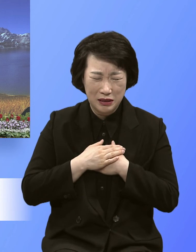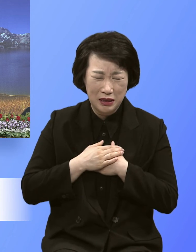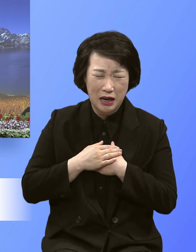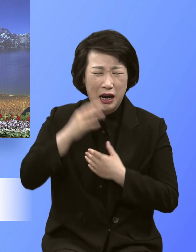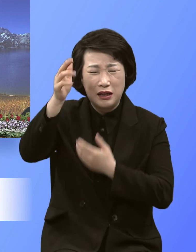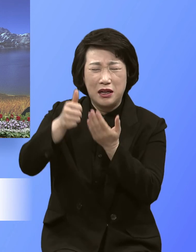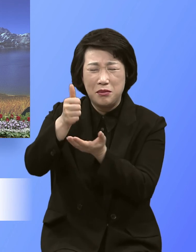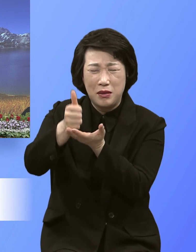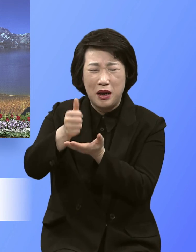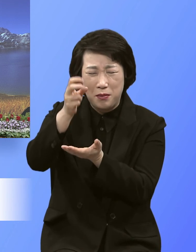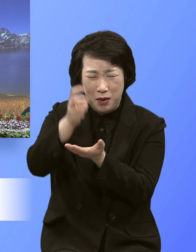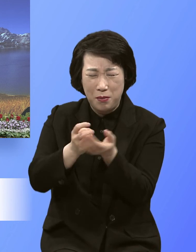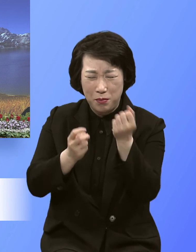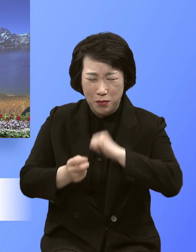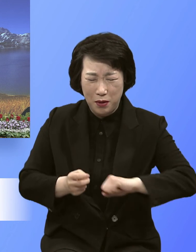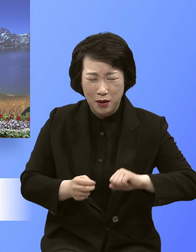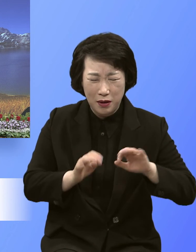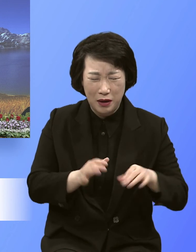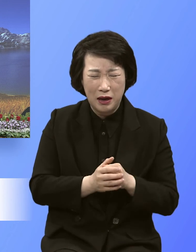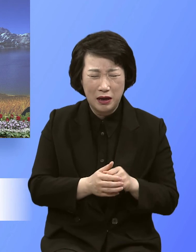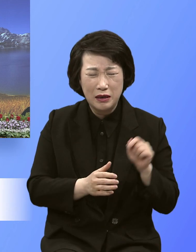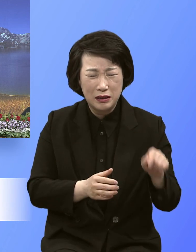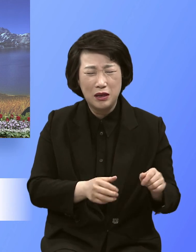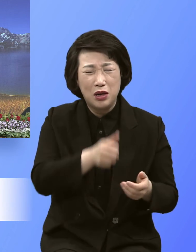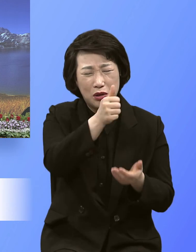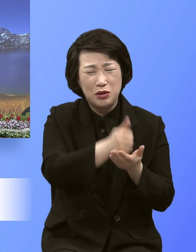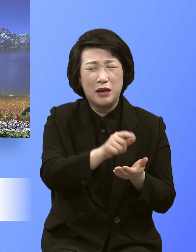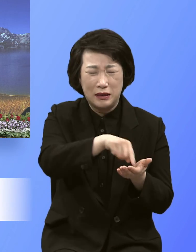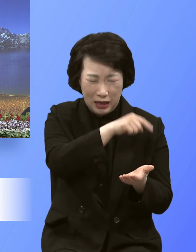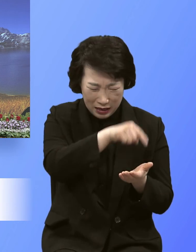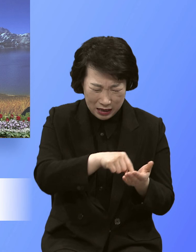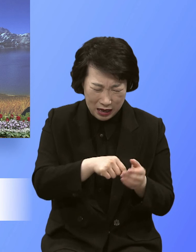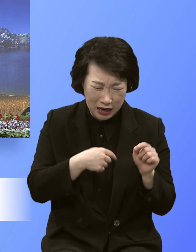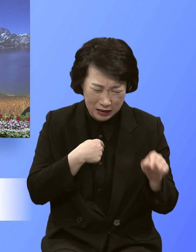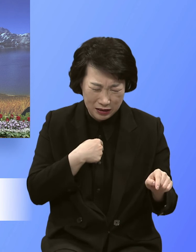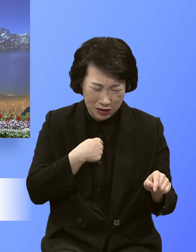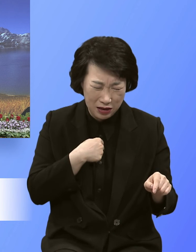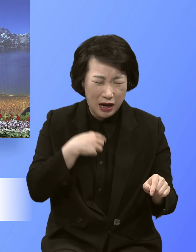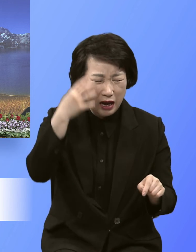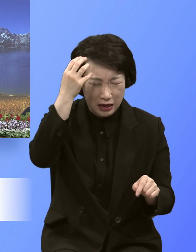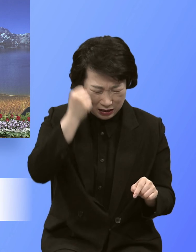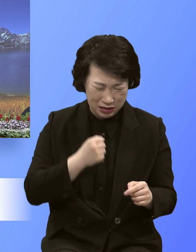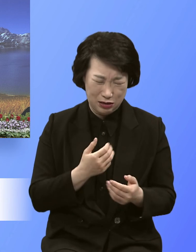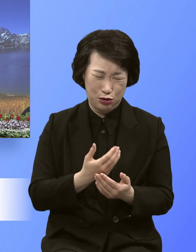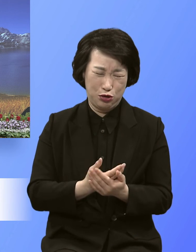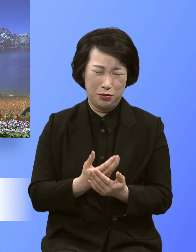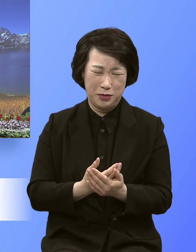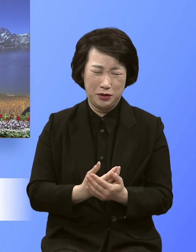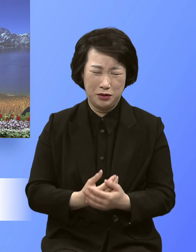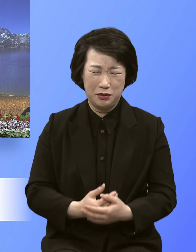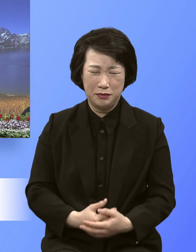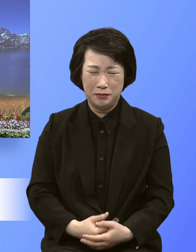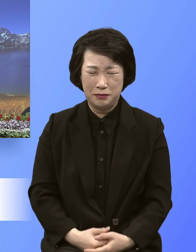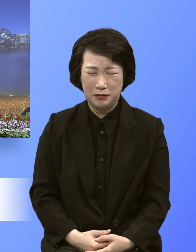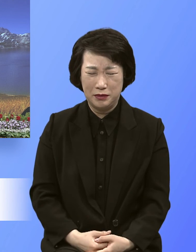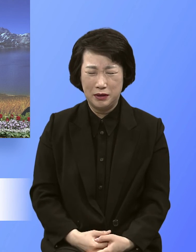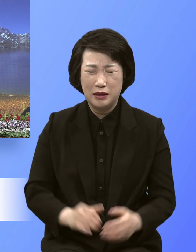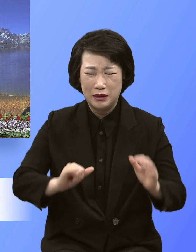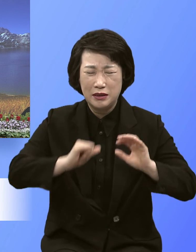하나님의 질서를 파괴하고 받은 죄값이라는 사실을 깨달으면서